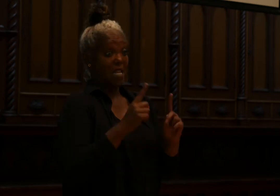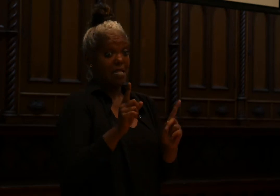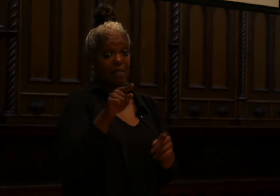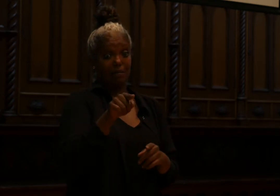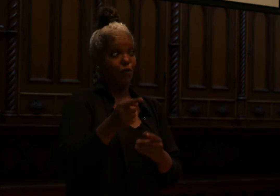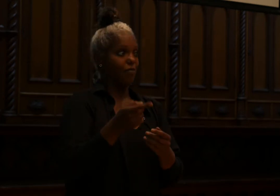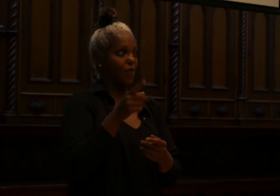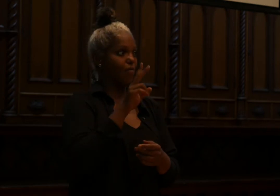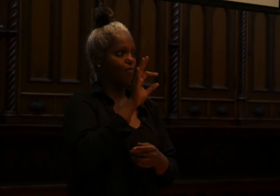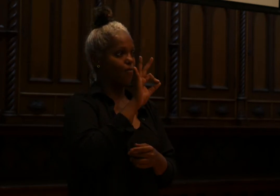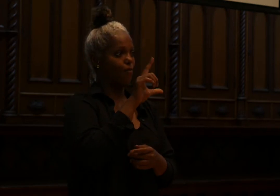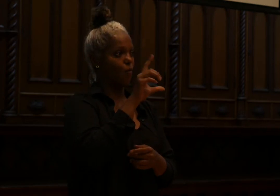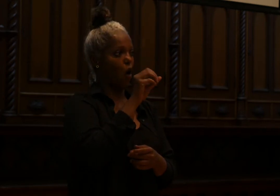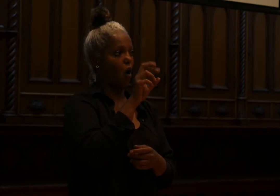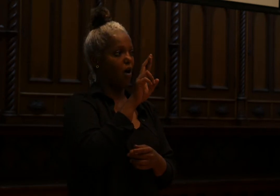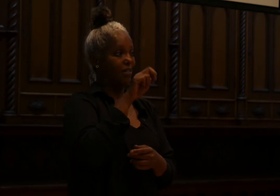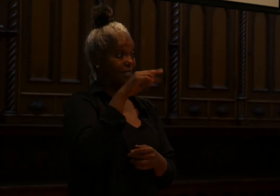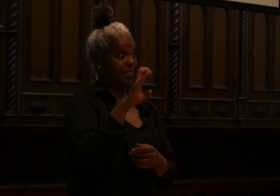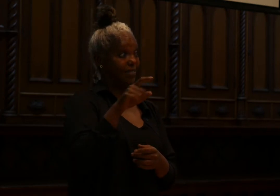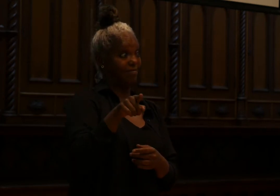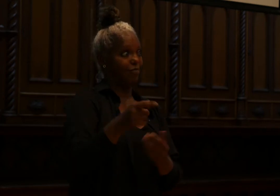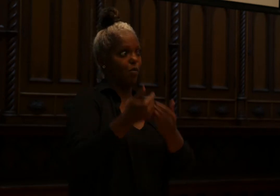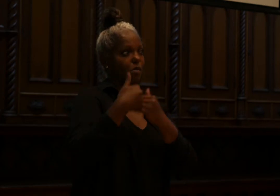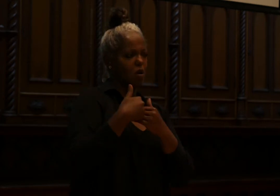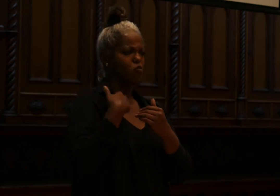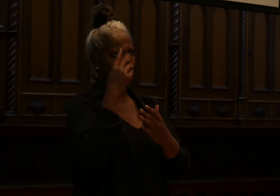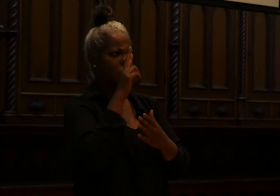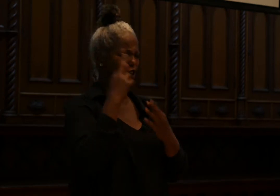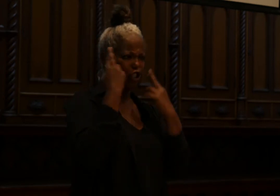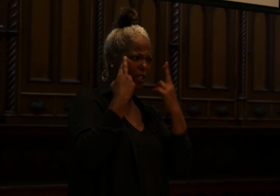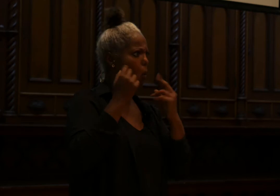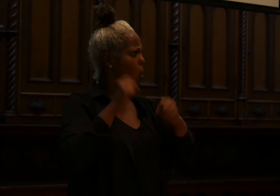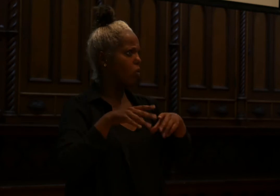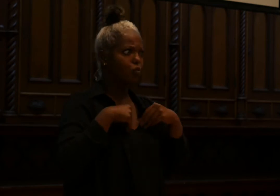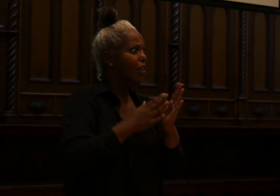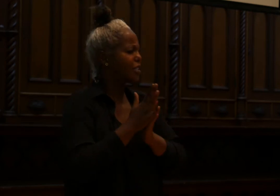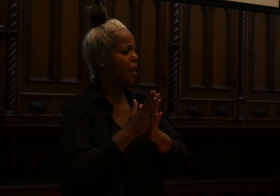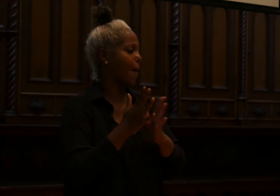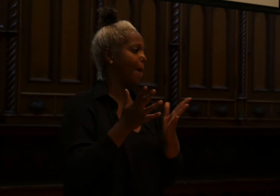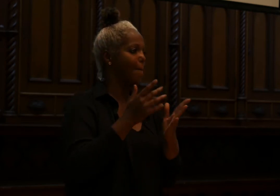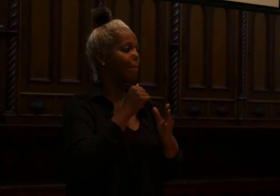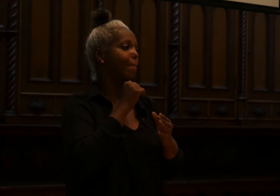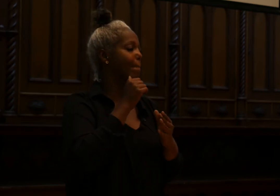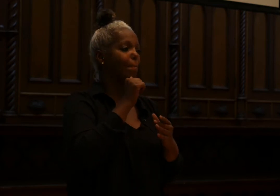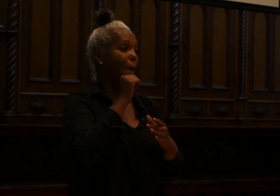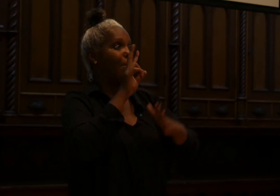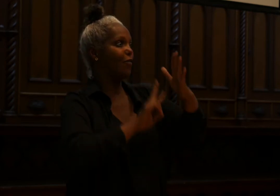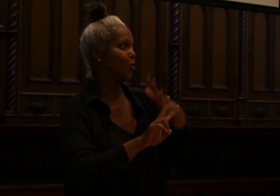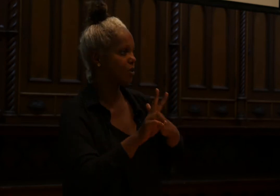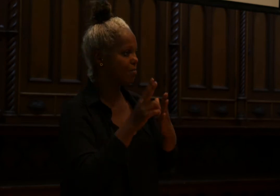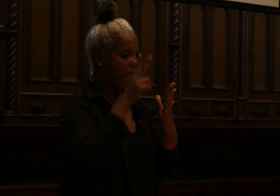Donc, j'ai plusieurs associations en lien avec ça. Donc, Florence m'a demandé si ça m'intéressait.